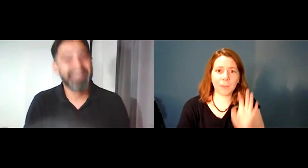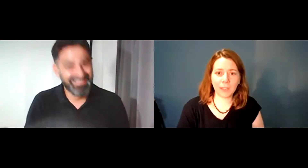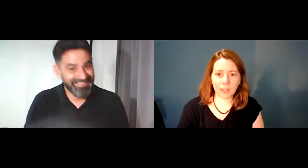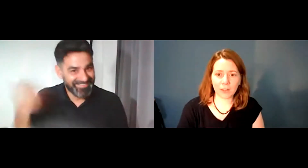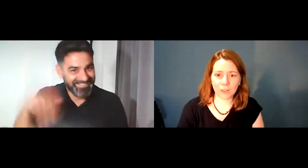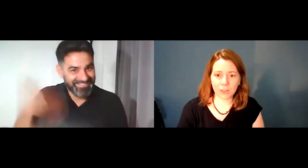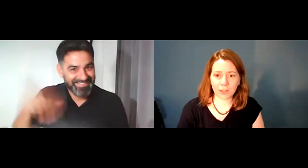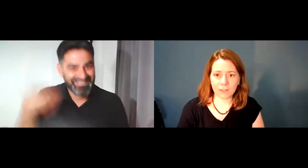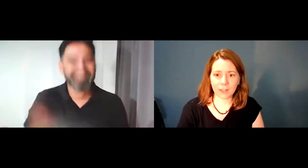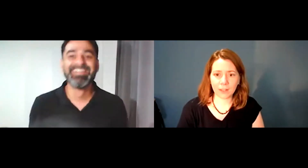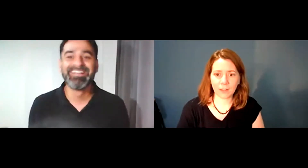miren algo.